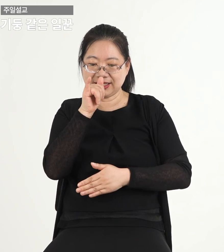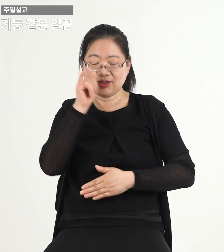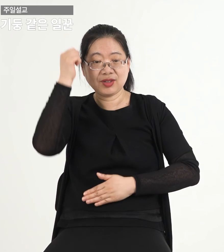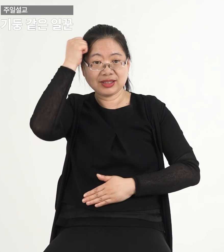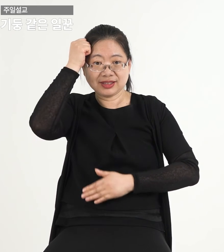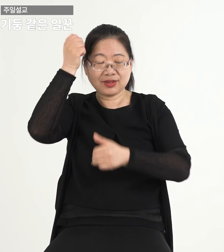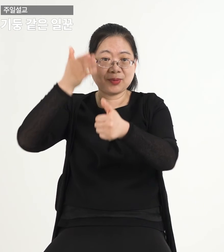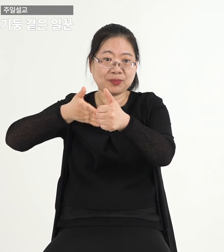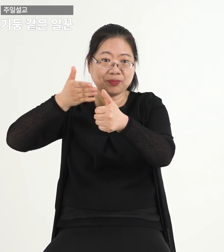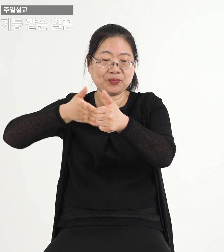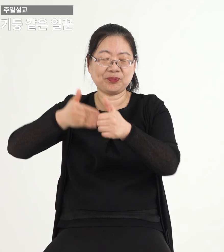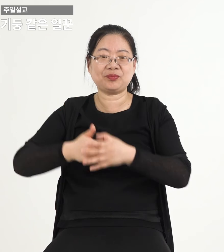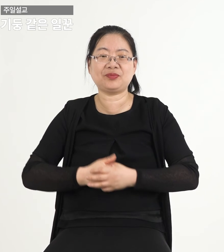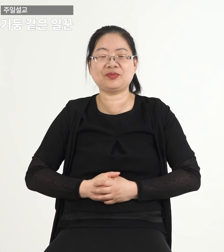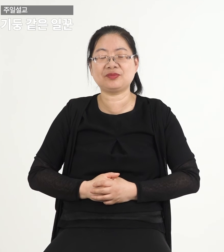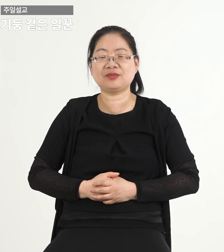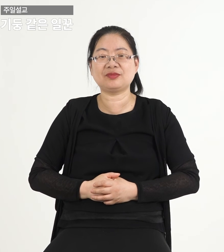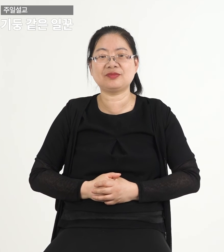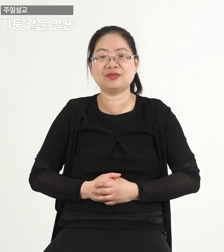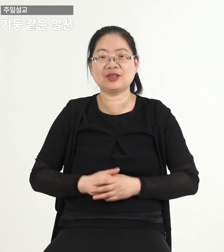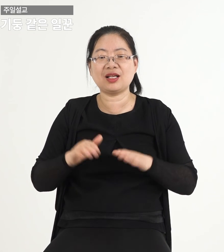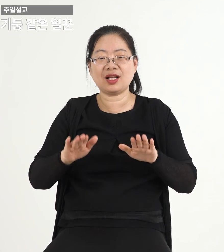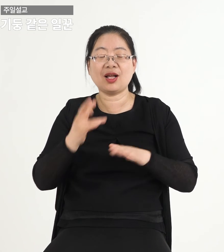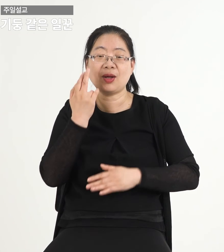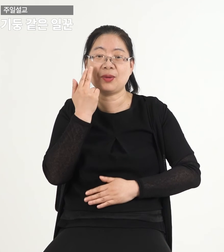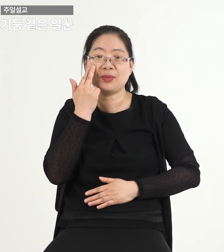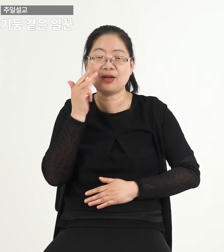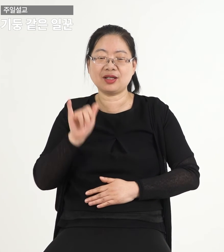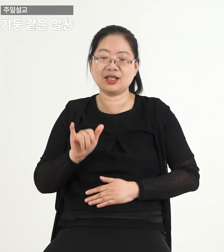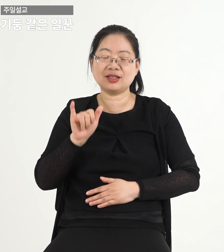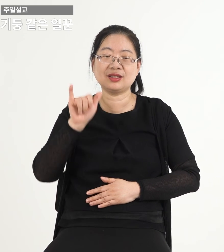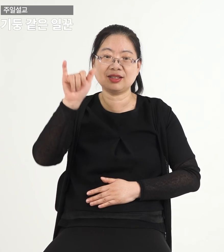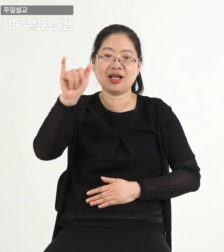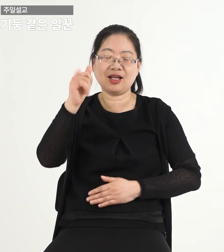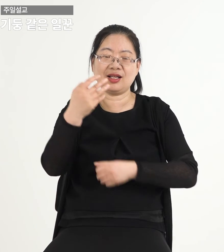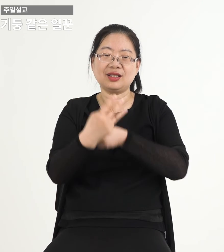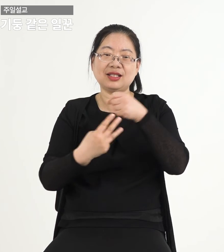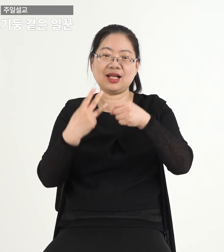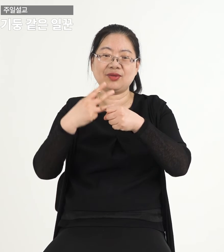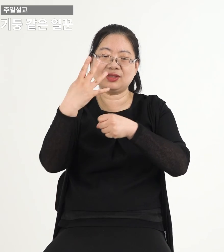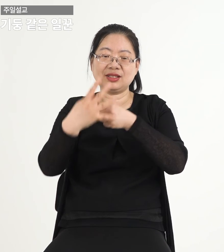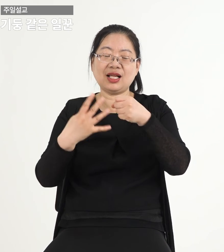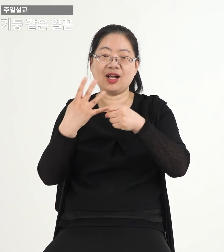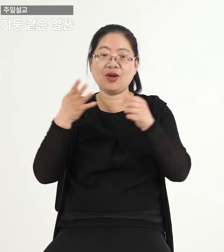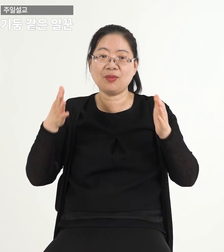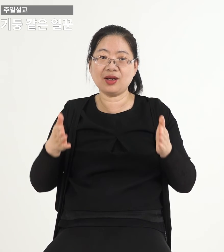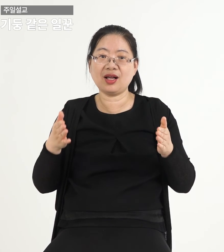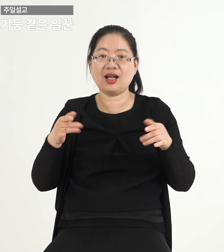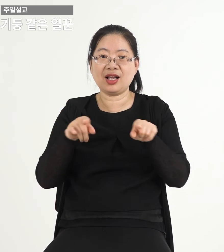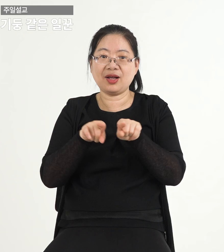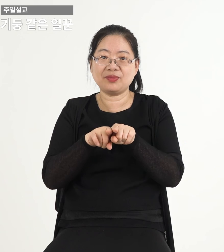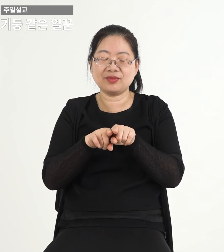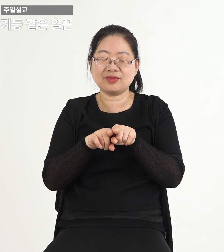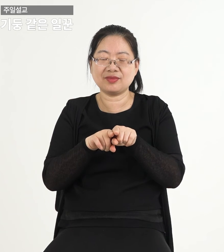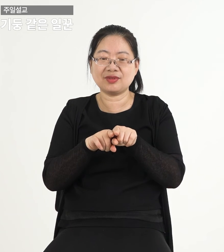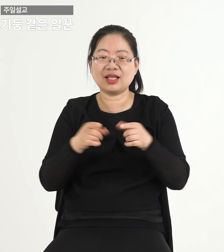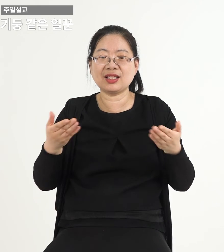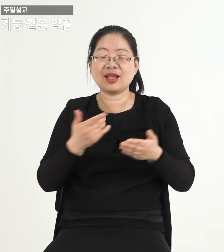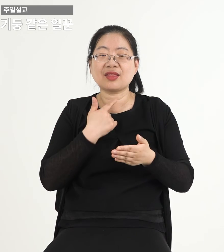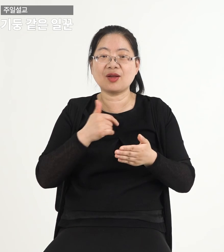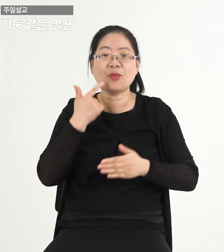믿습니까? 이번에도 미국에 가서 한 3, 4년 만에 우리 같이 동역하던